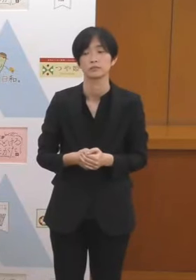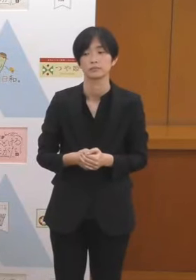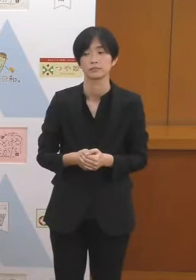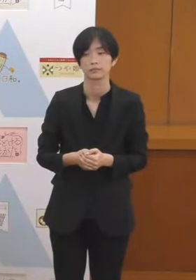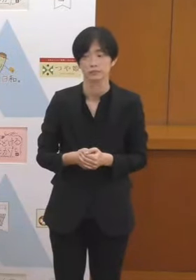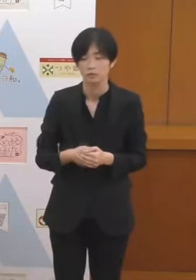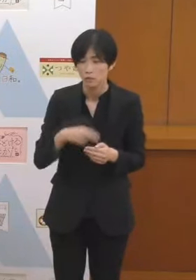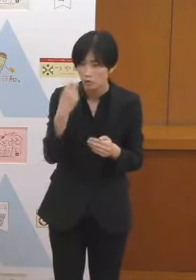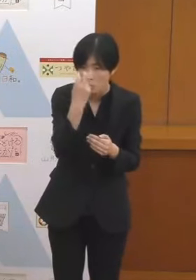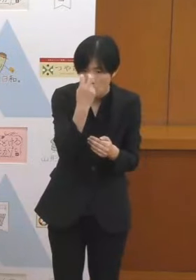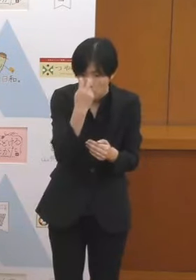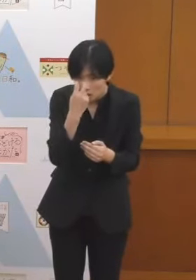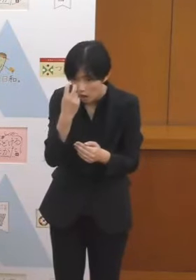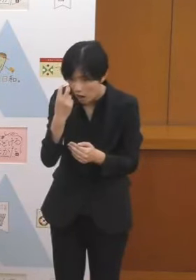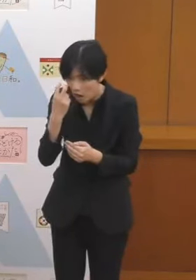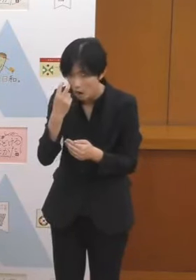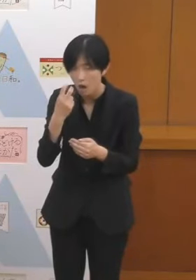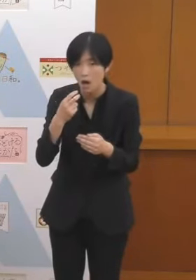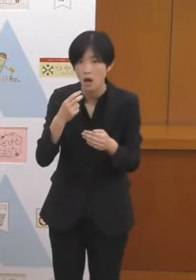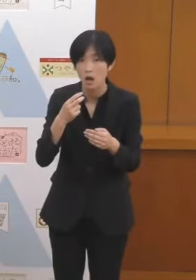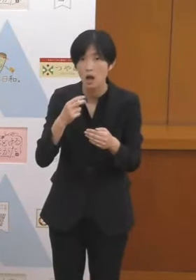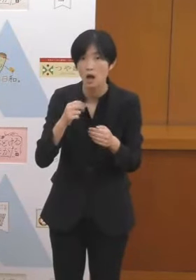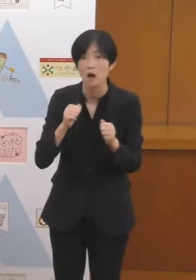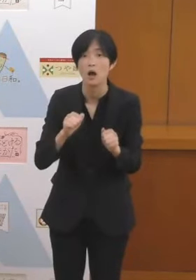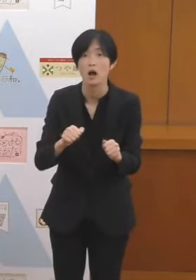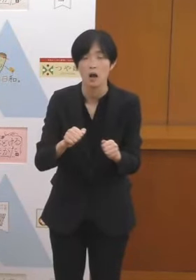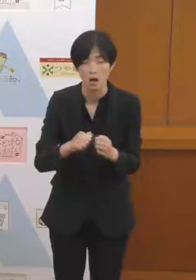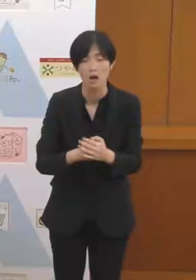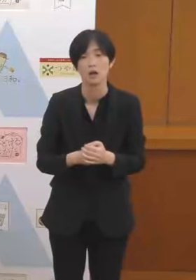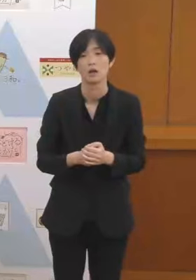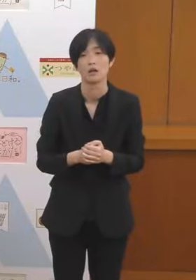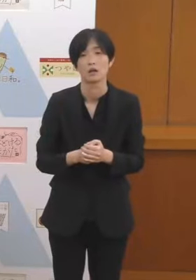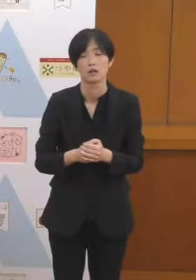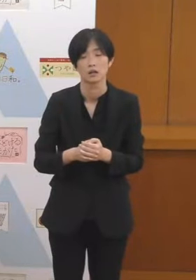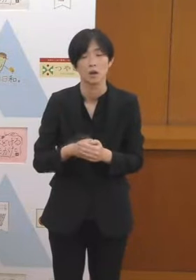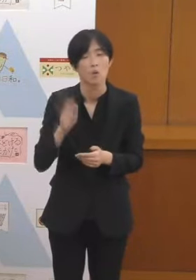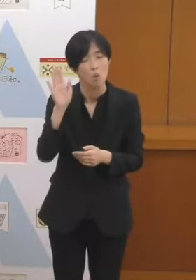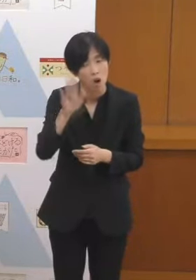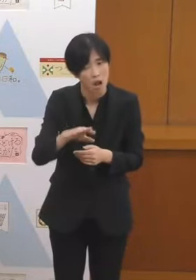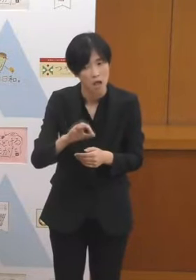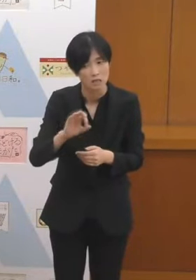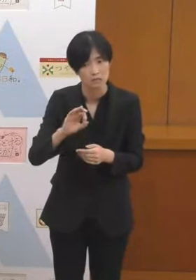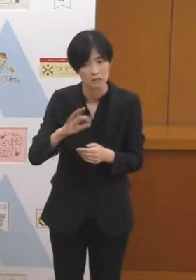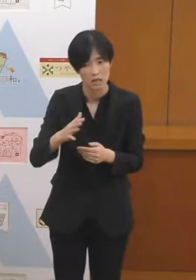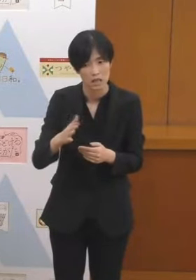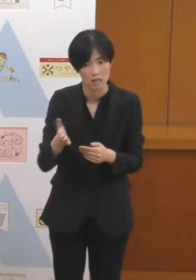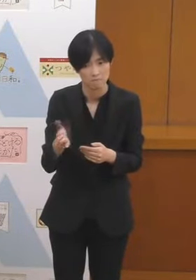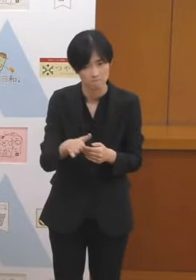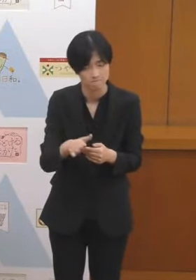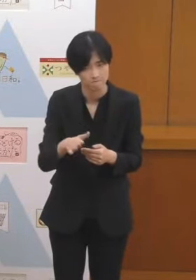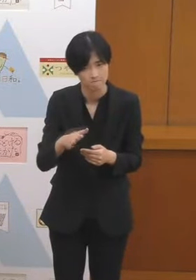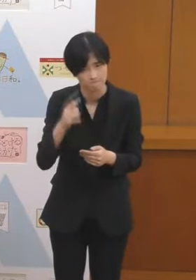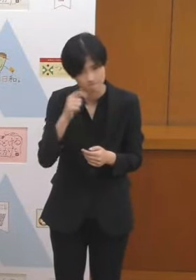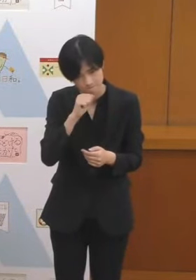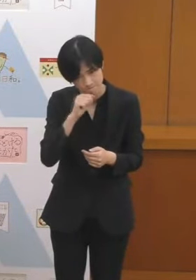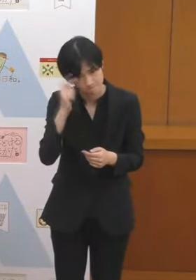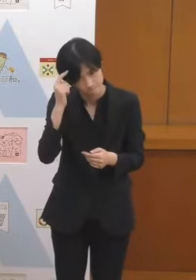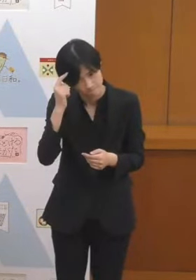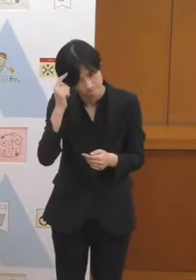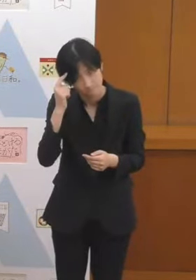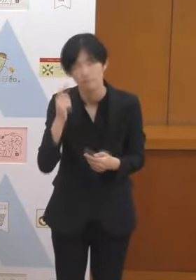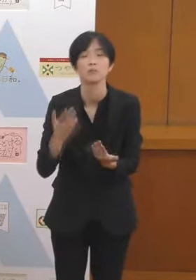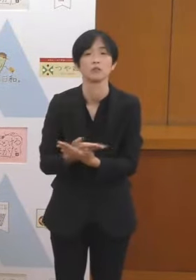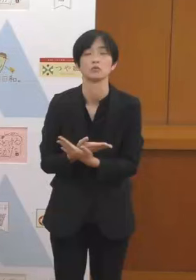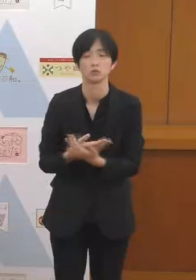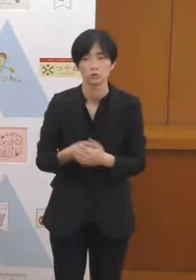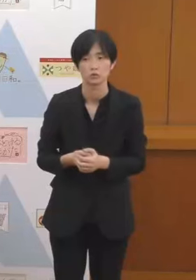たことを進めながらあやはり今後前向きに検討するということでありますのでま